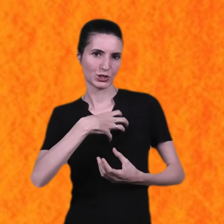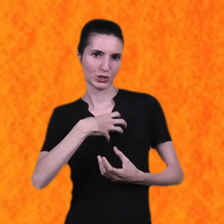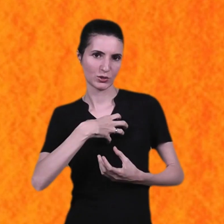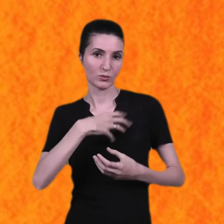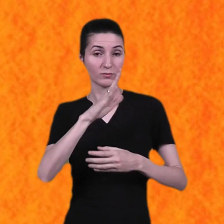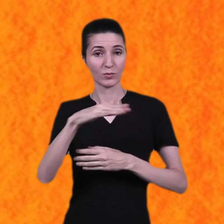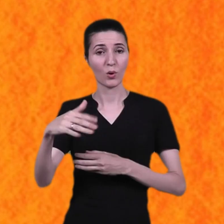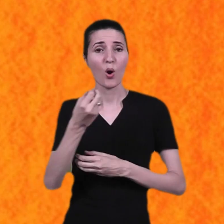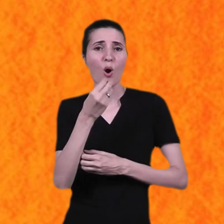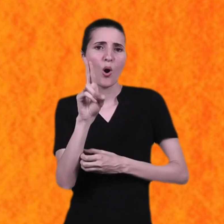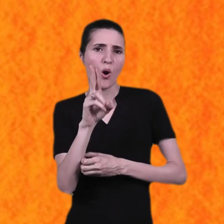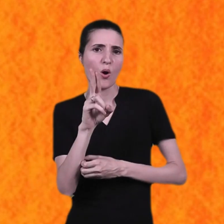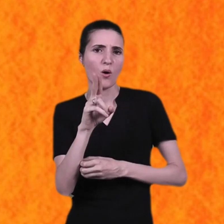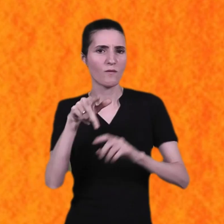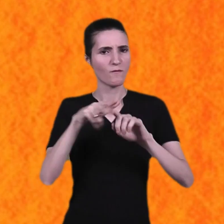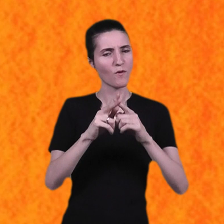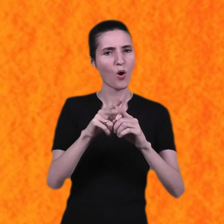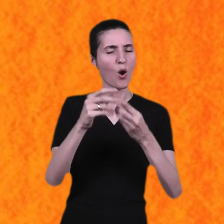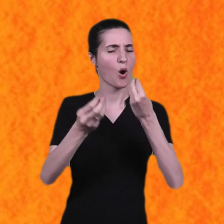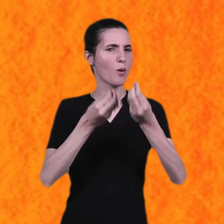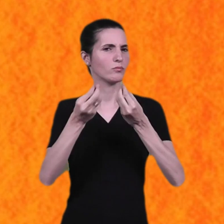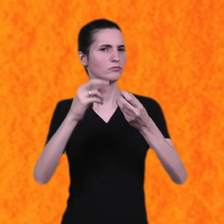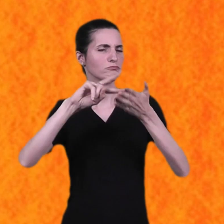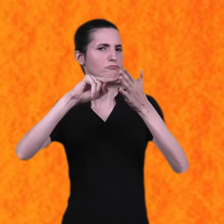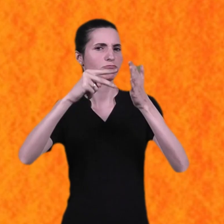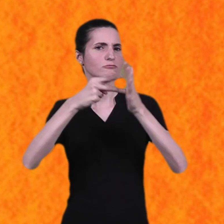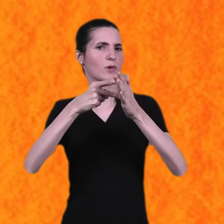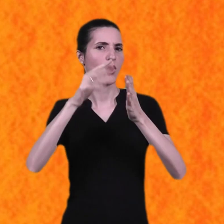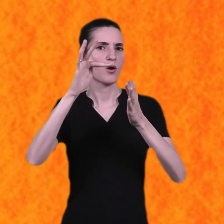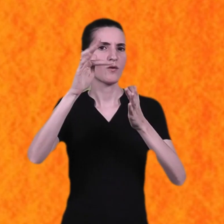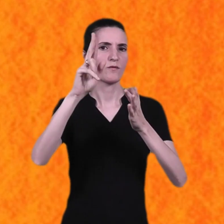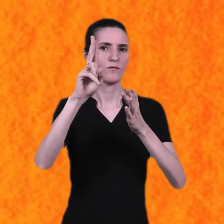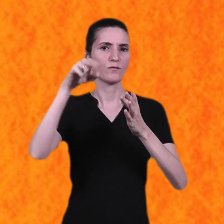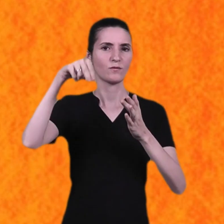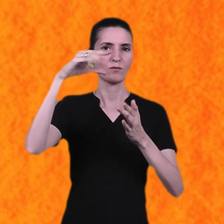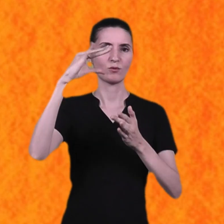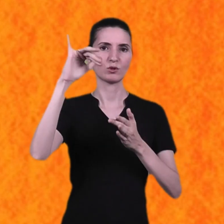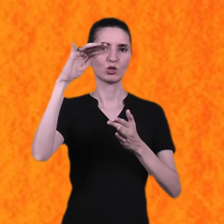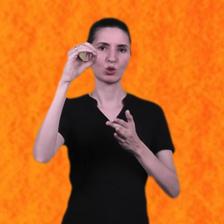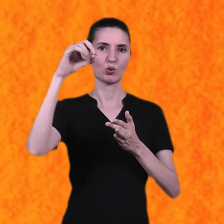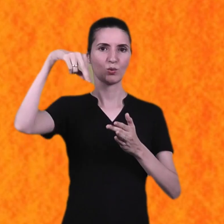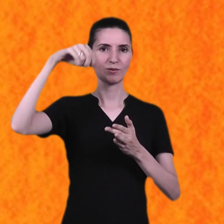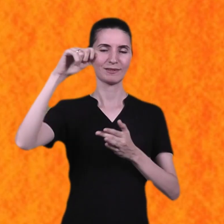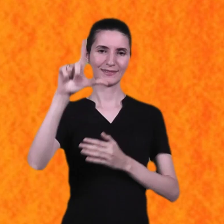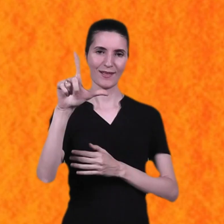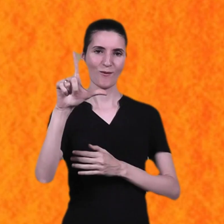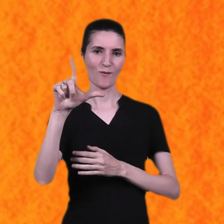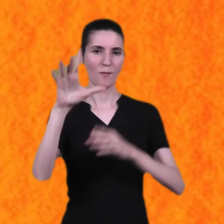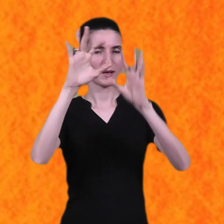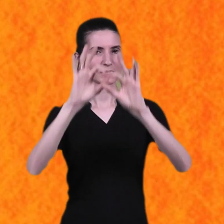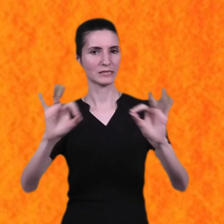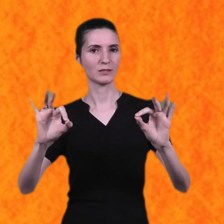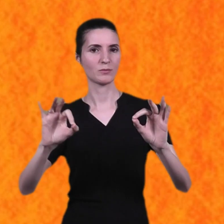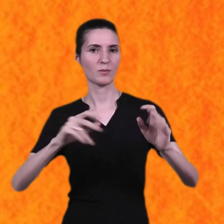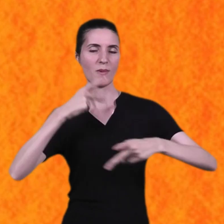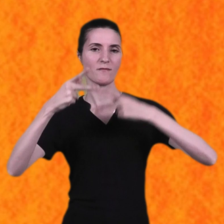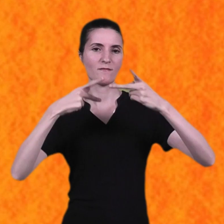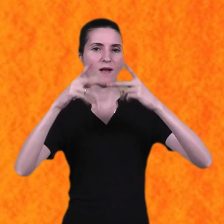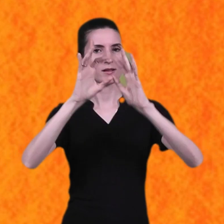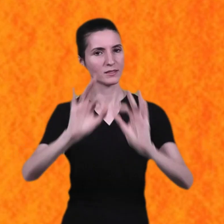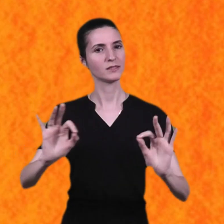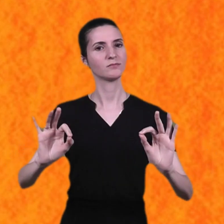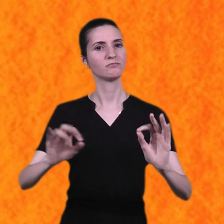com mais gabarito, com mais qualidades, do que você, para a gente